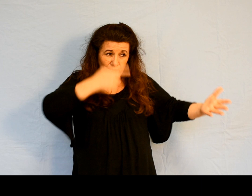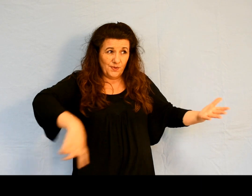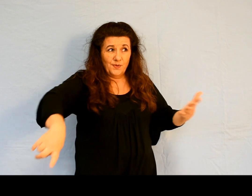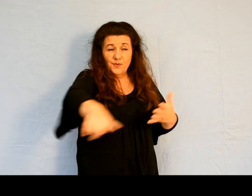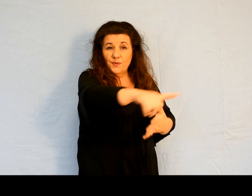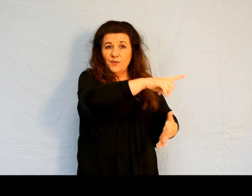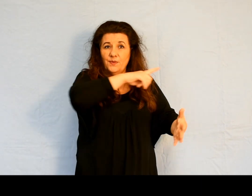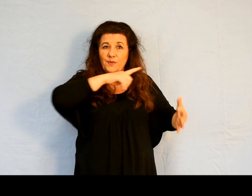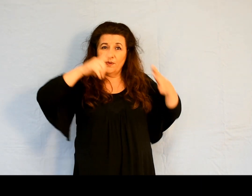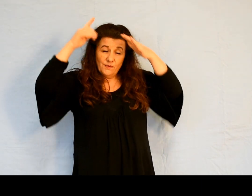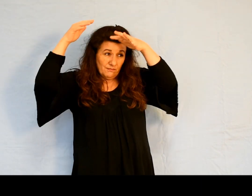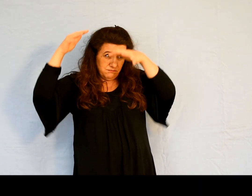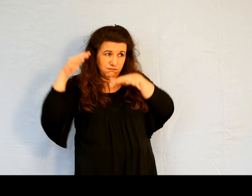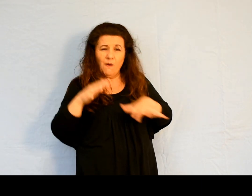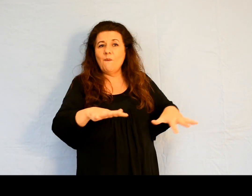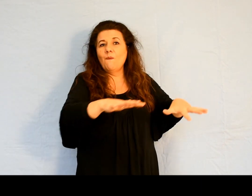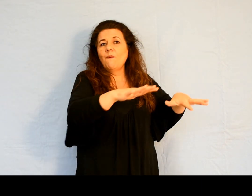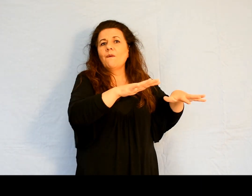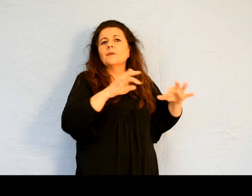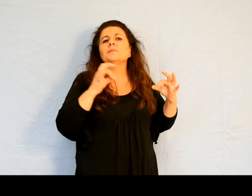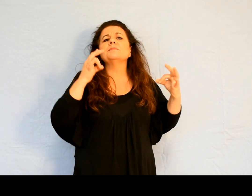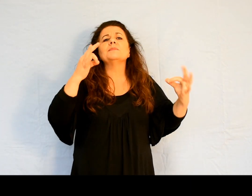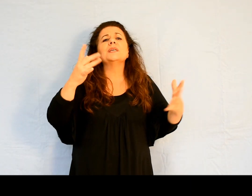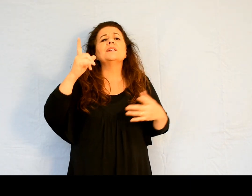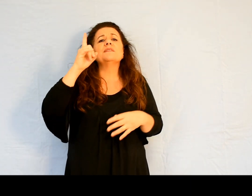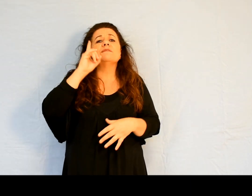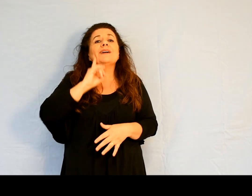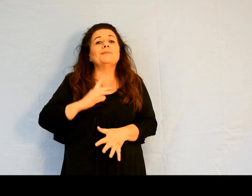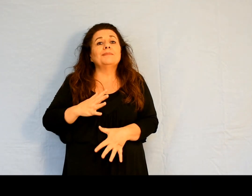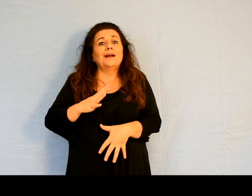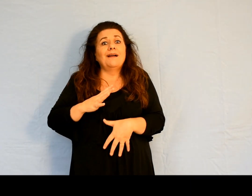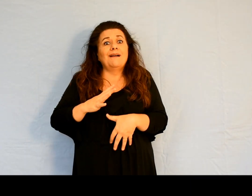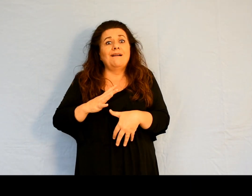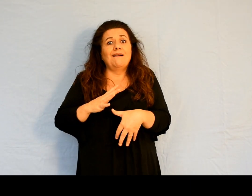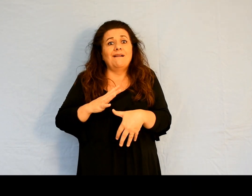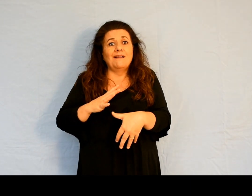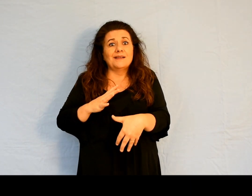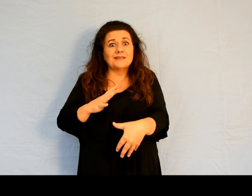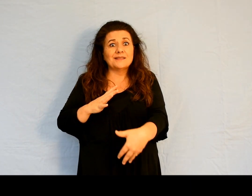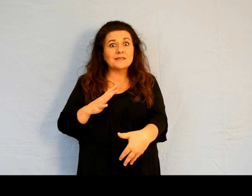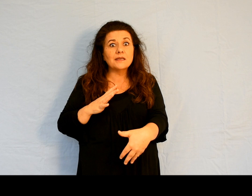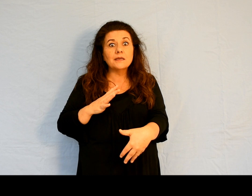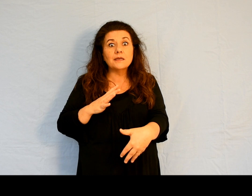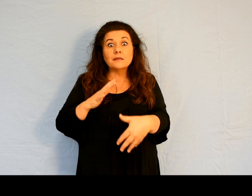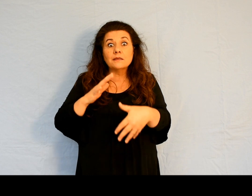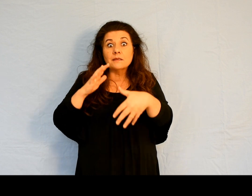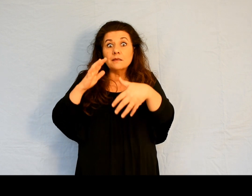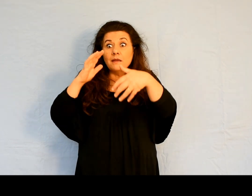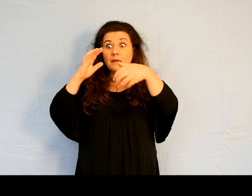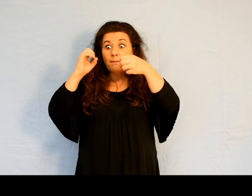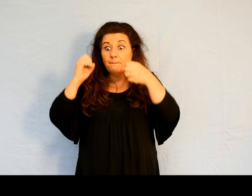comme les douleurs sur la femme enceinte. Ils ne pourront pas y échapper.